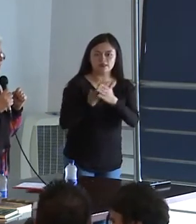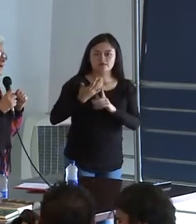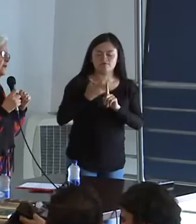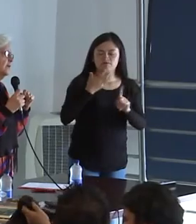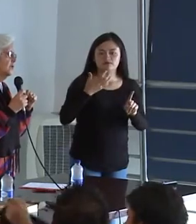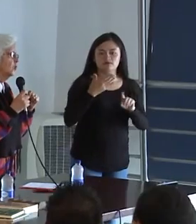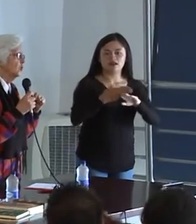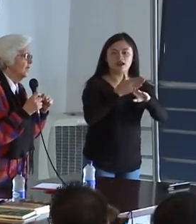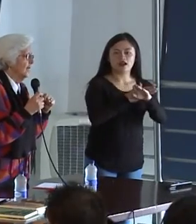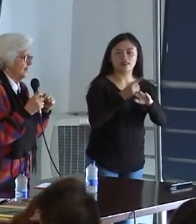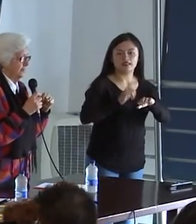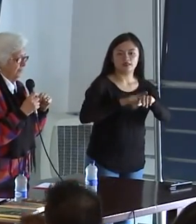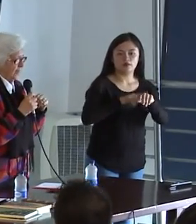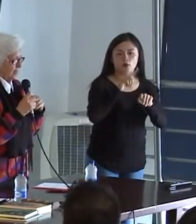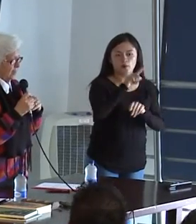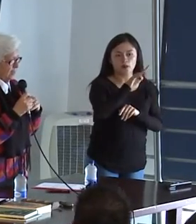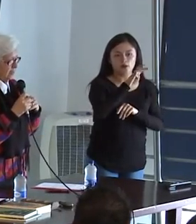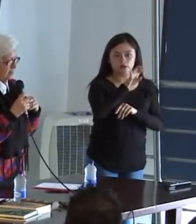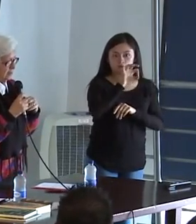que tenía que ver con la